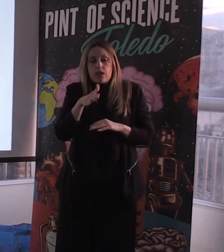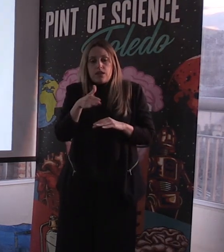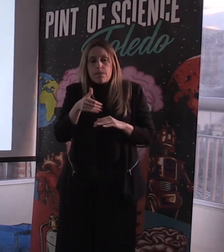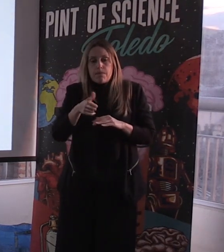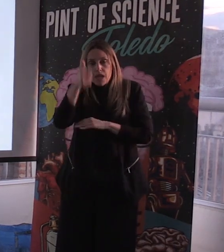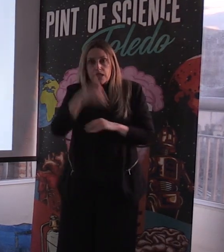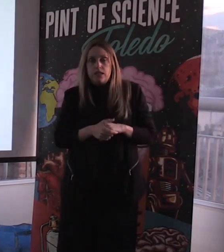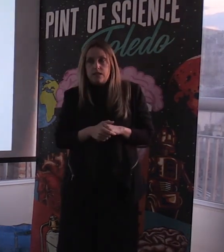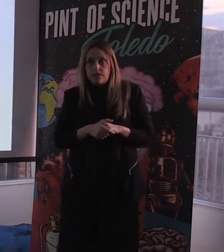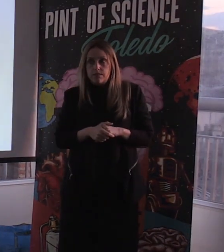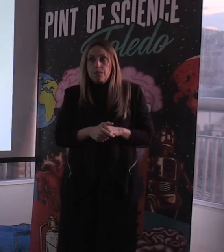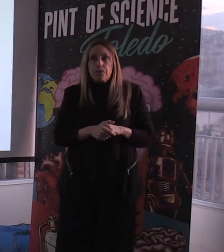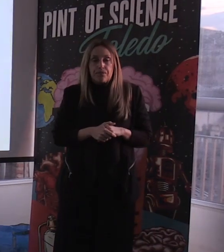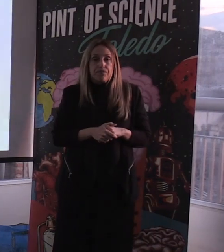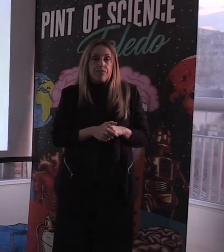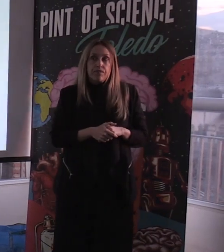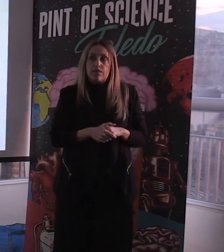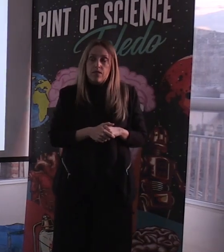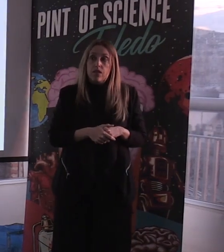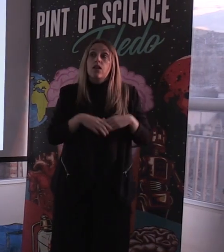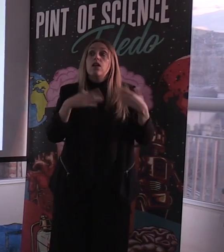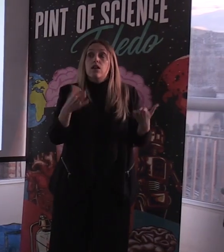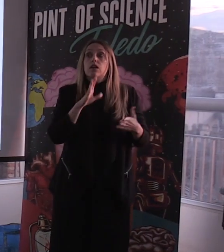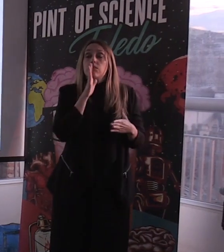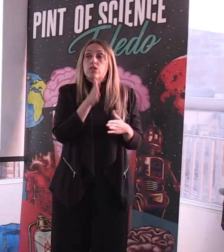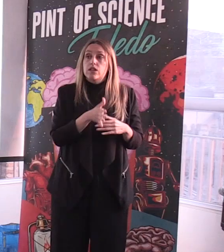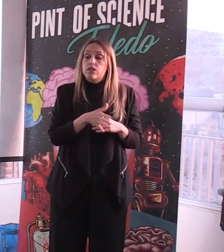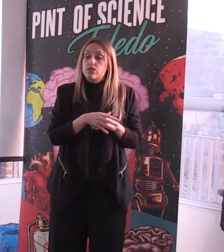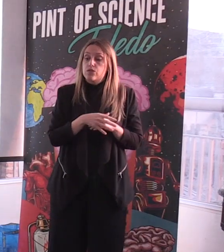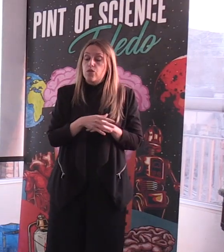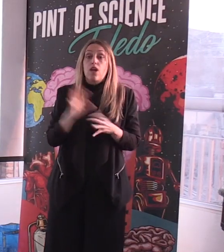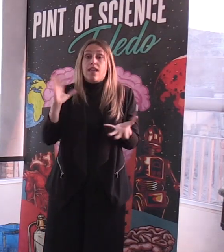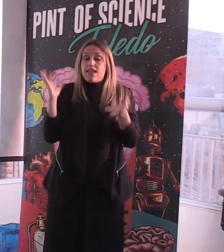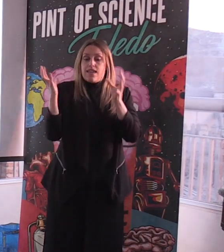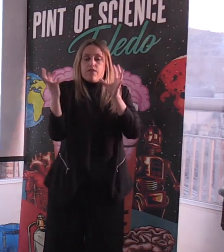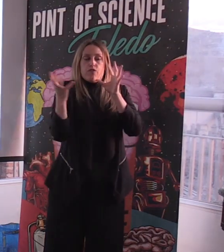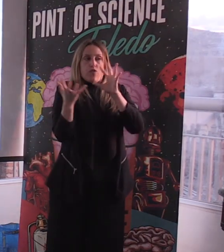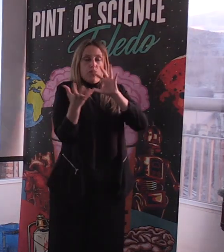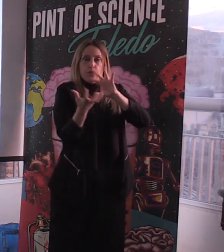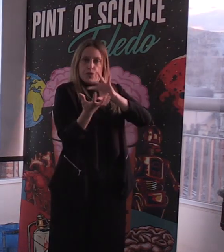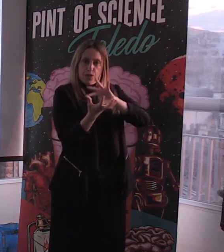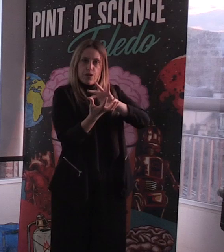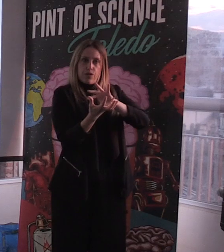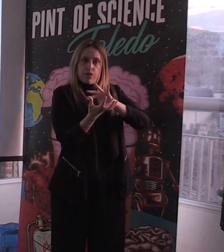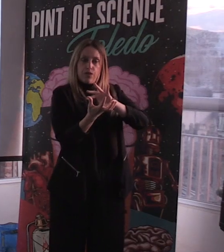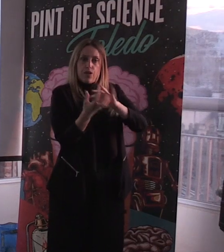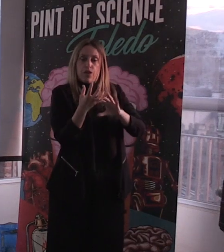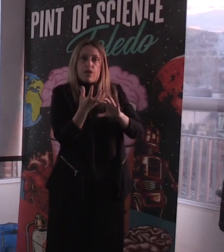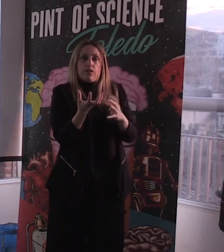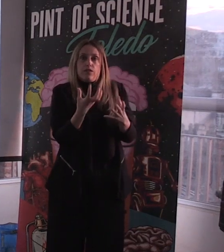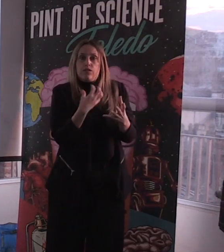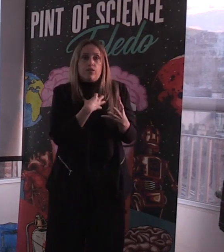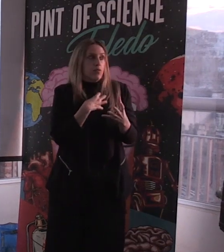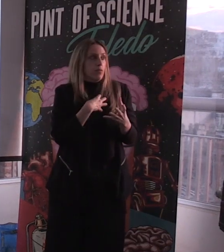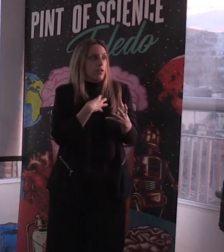África, en la Serengeti. Entonces, por esto, la evolución no puede actuar